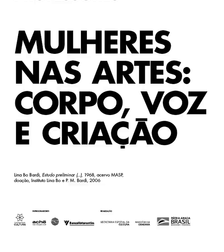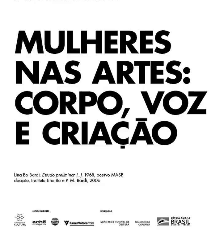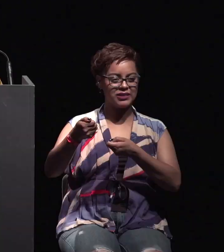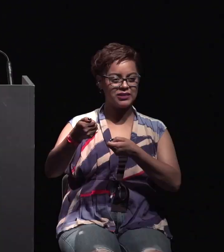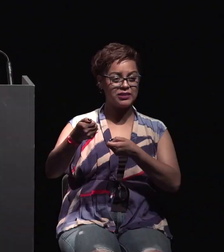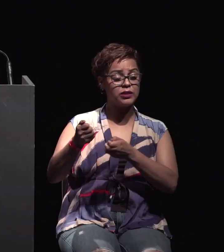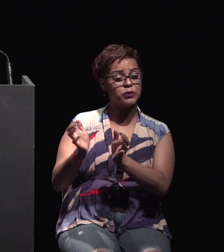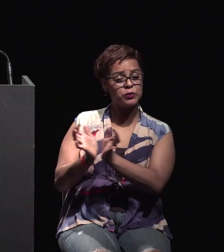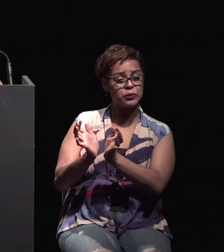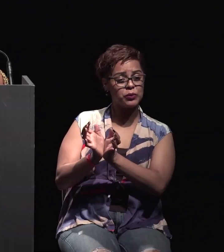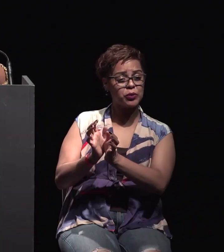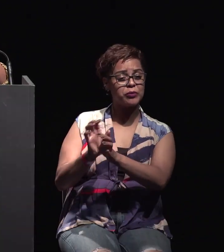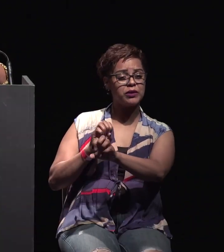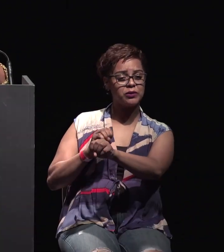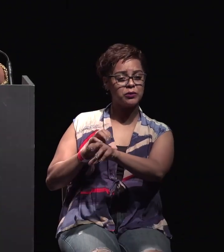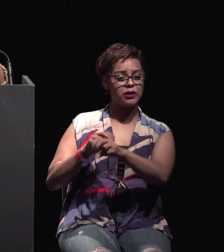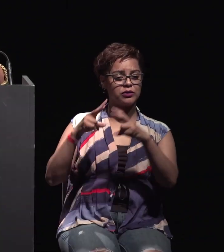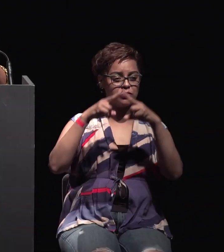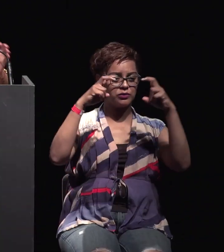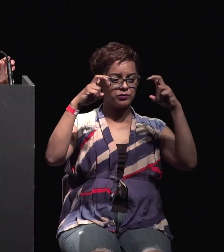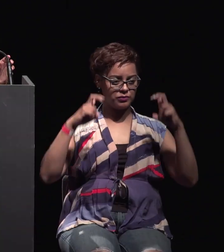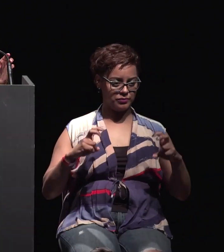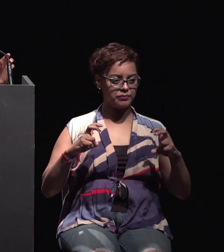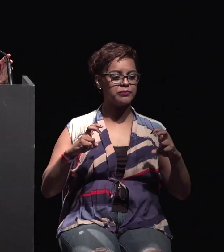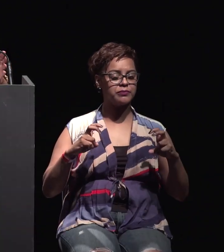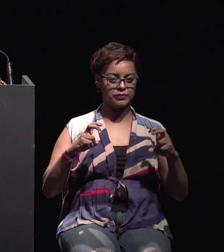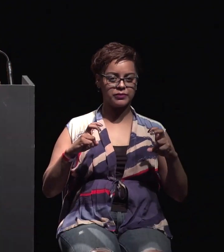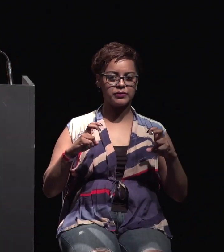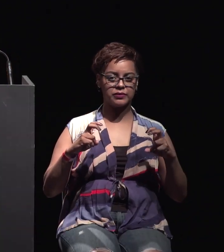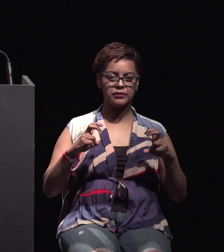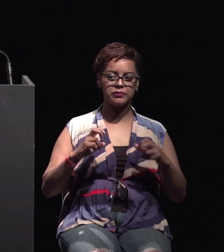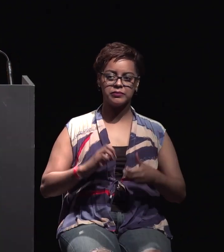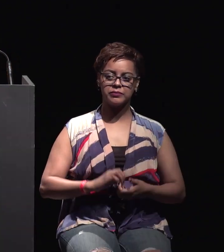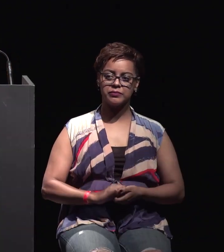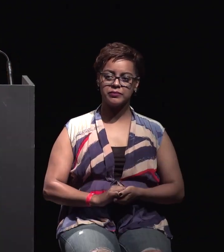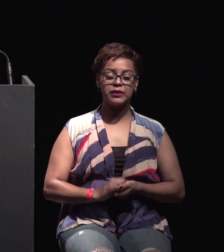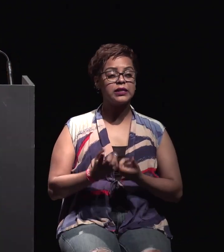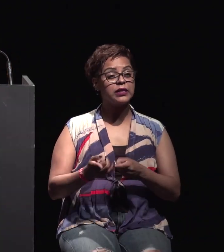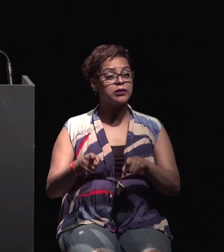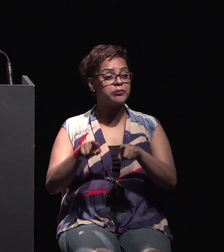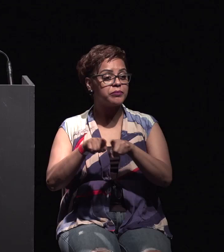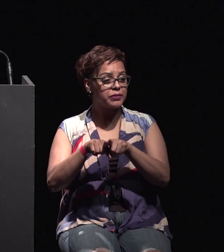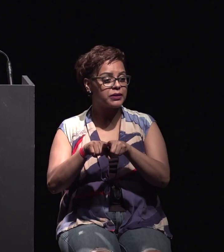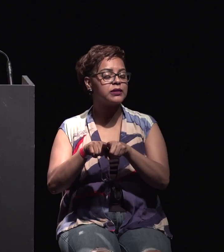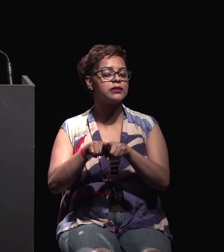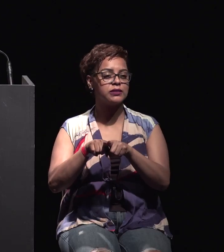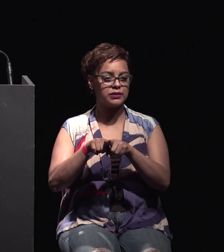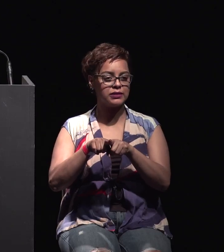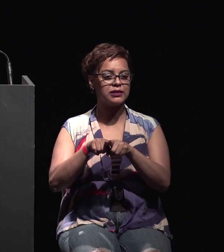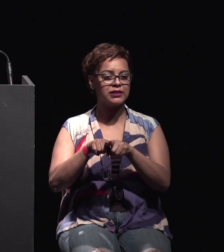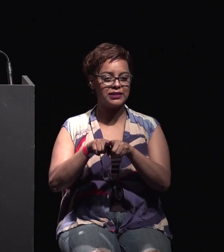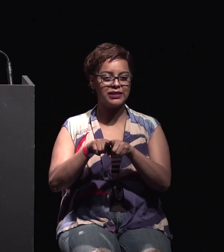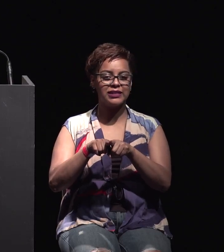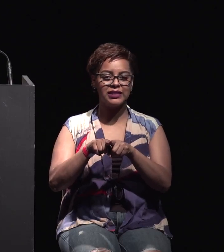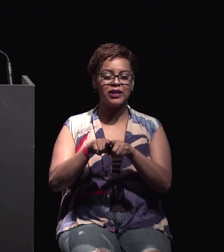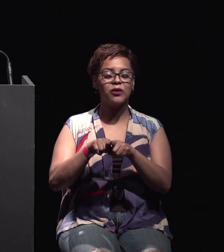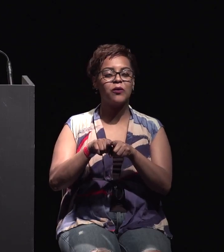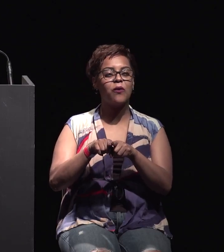Educativo do MASP e também a parceria do Leia